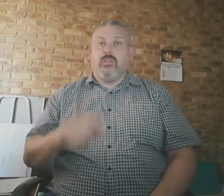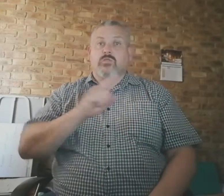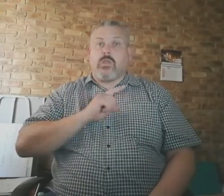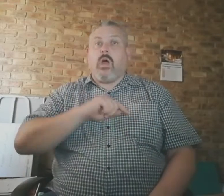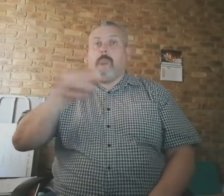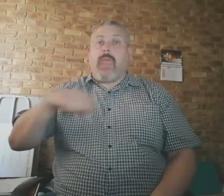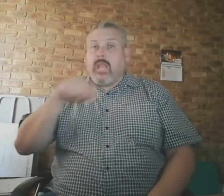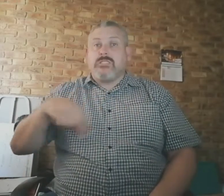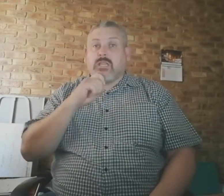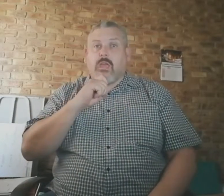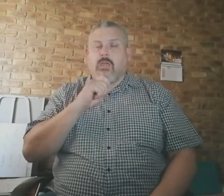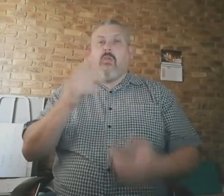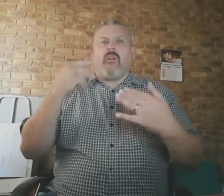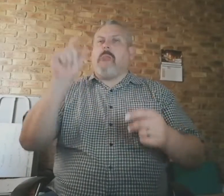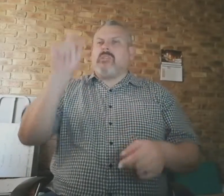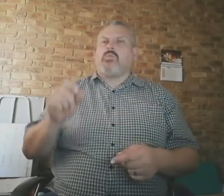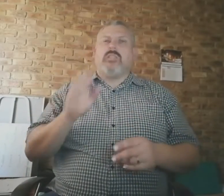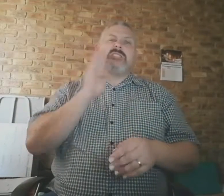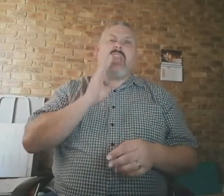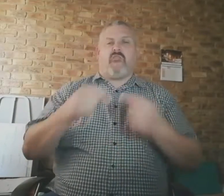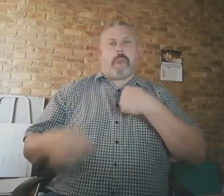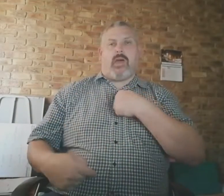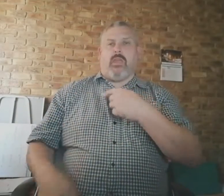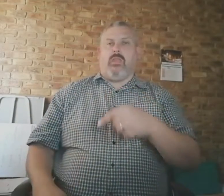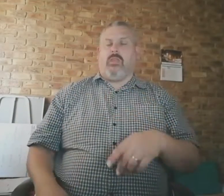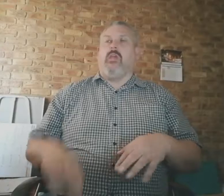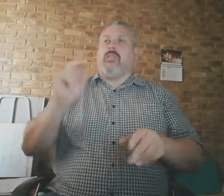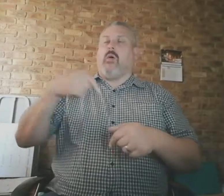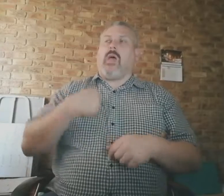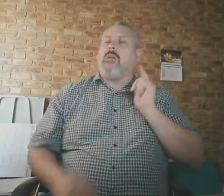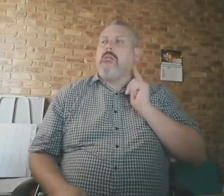wat daar mense, van een persoonskindheid van my, van ek,